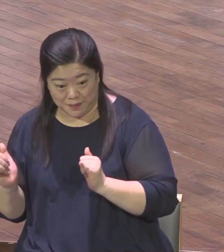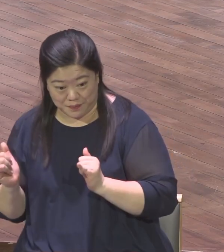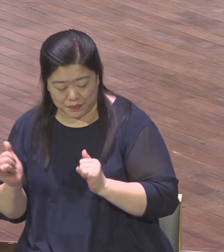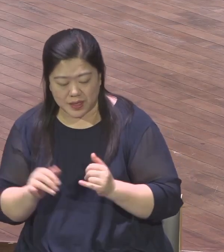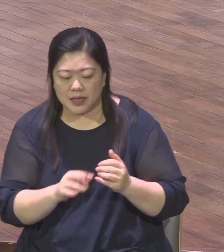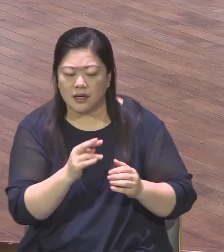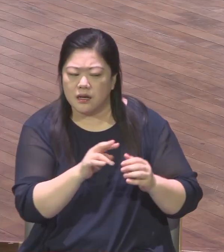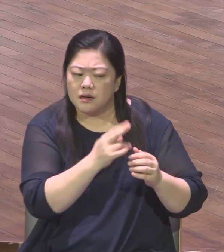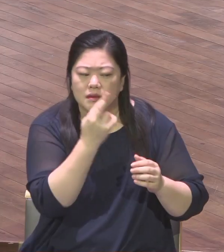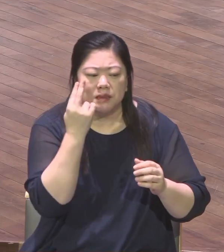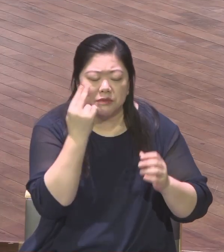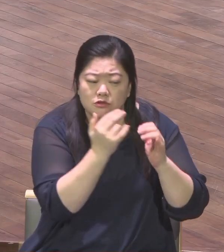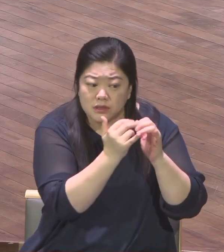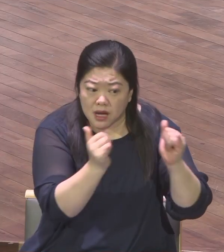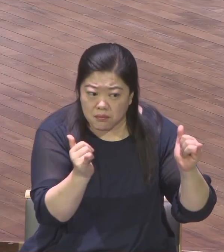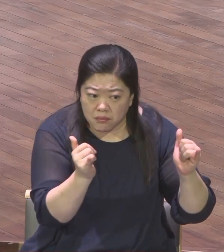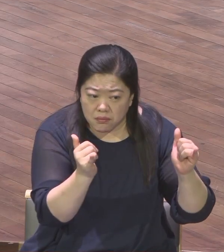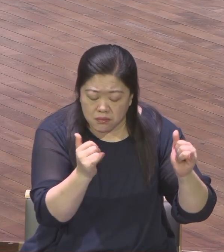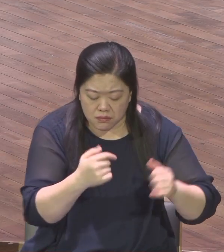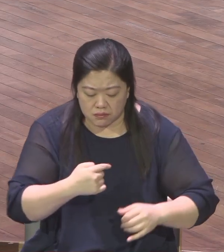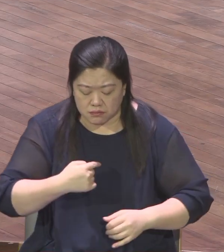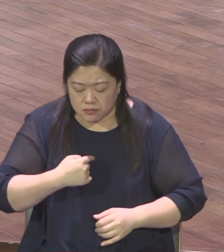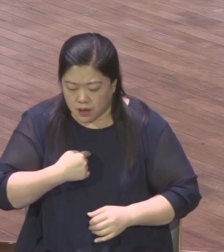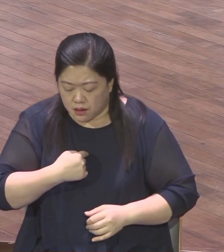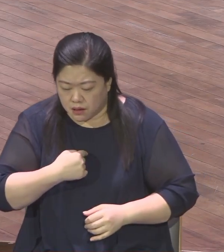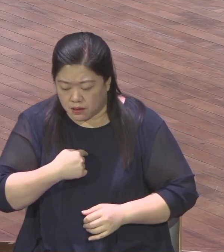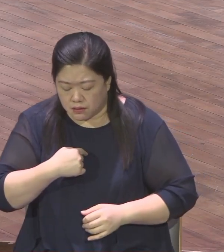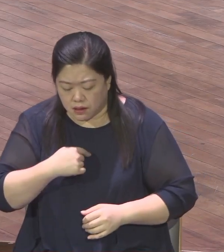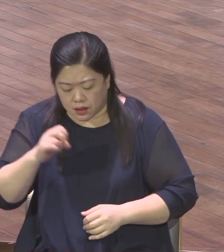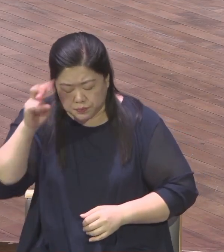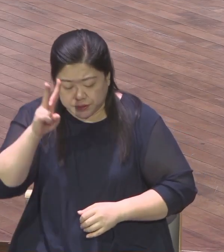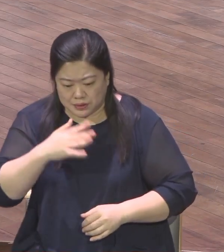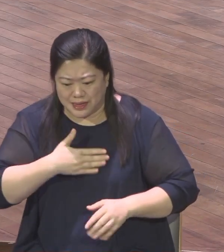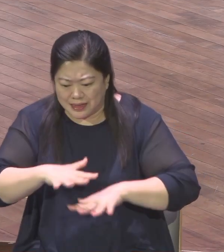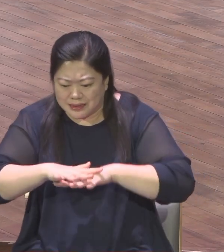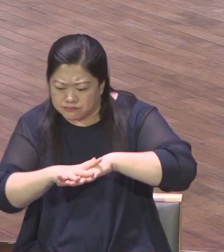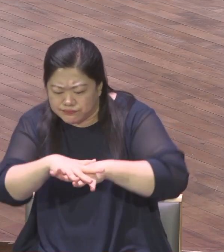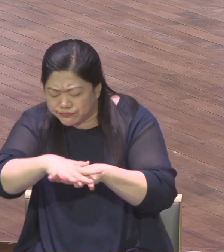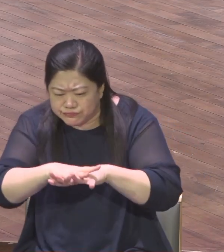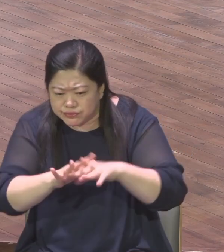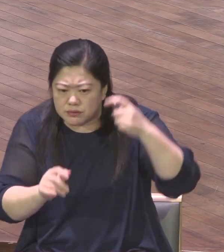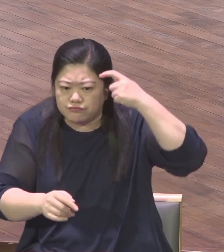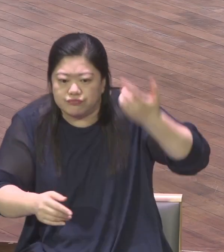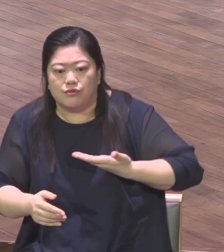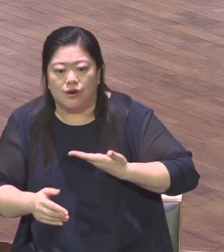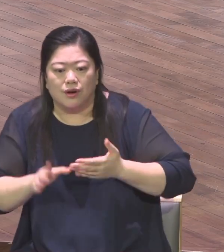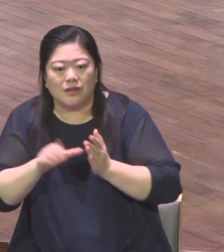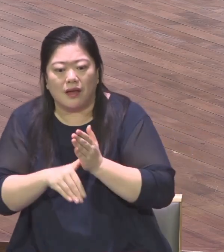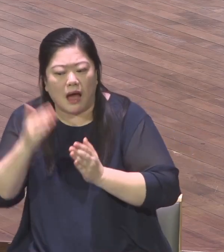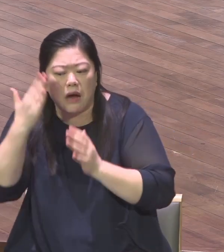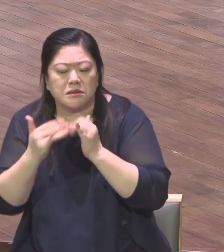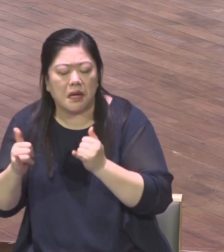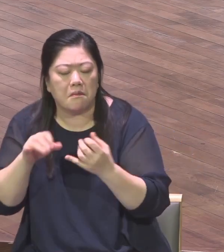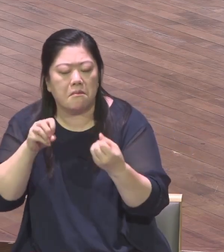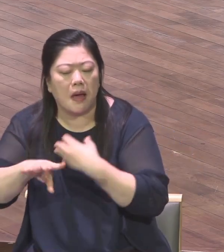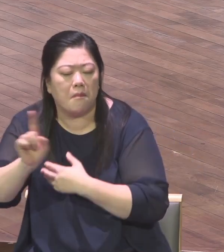어떻게 하겠느냐라는 그 질문, 이 질문에 대해서 이렇게 답을